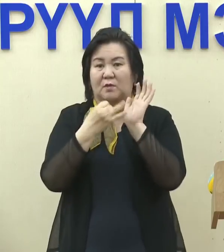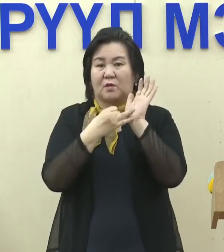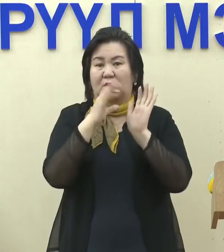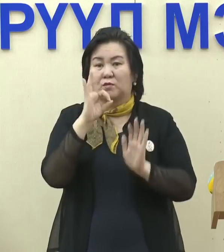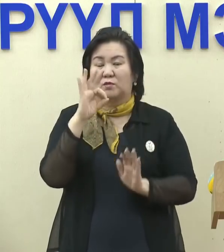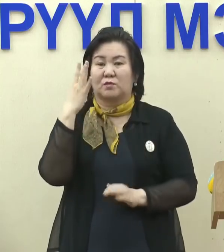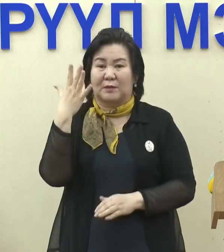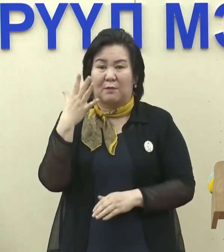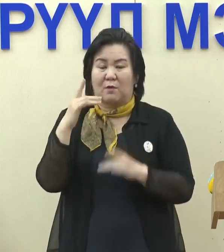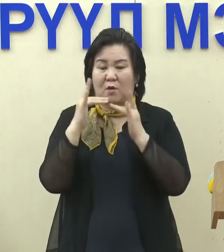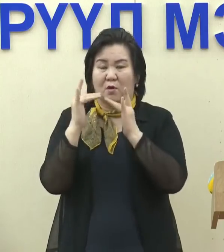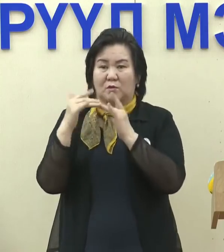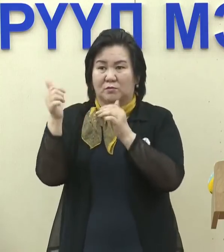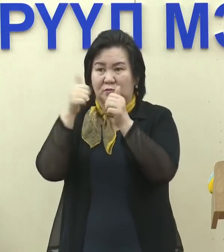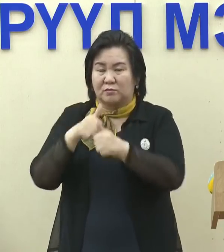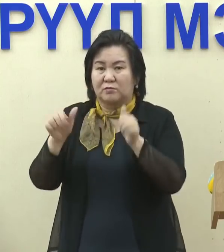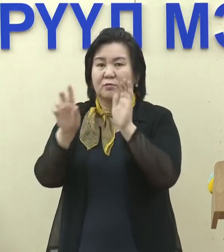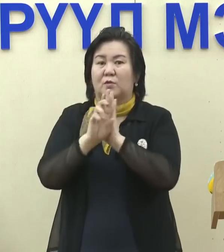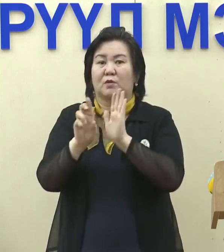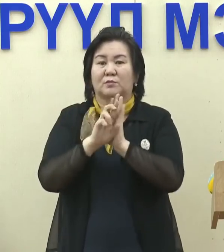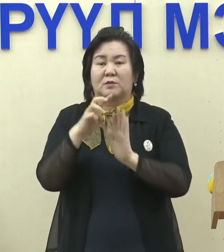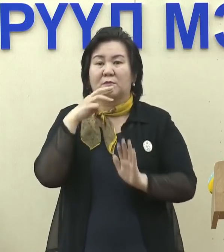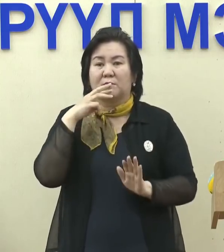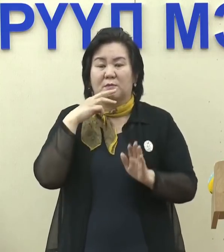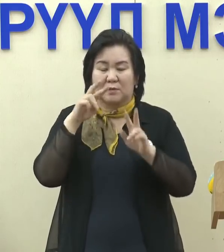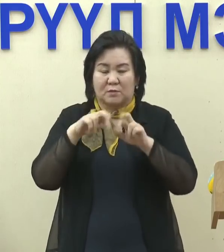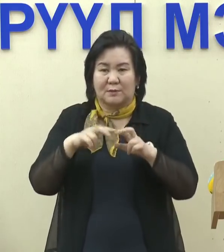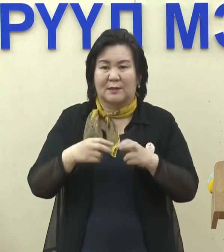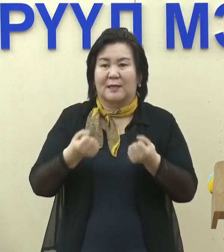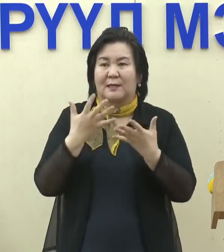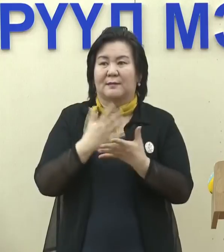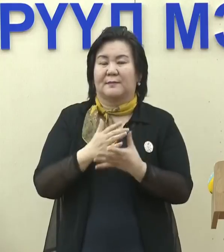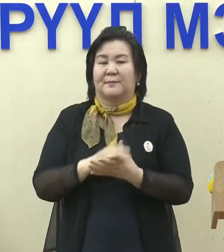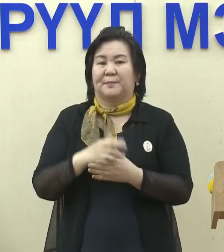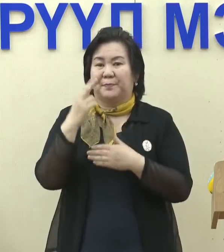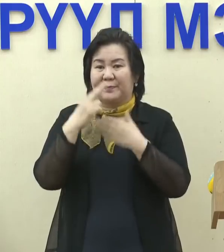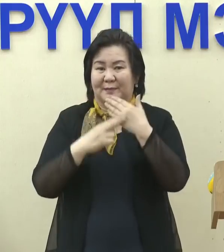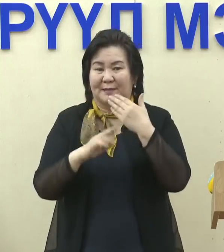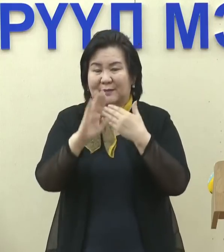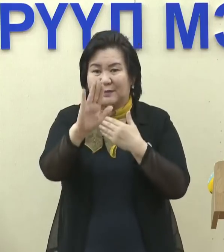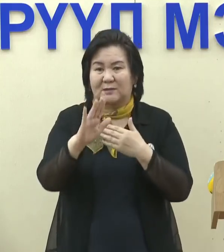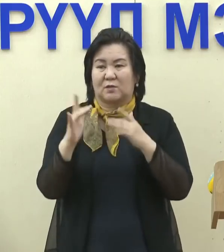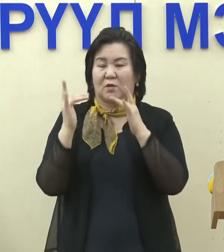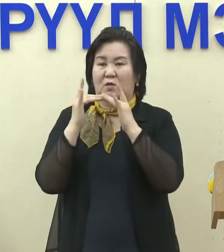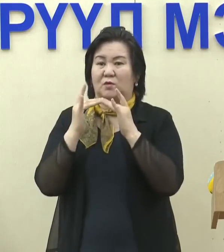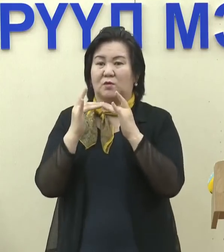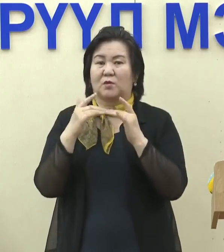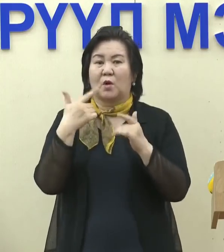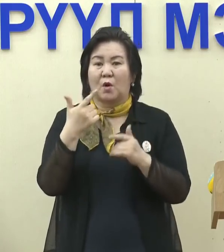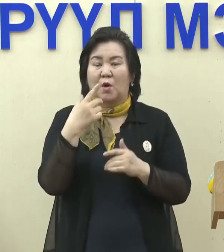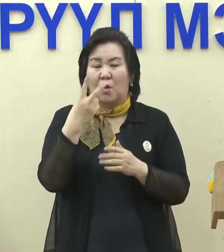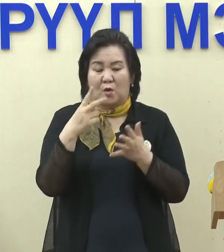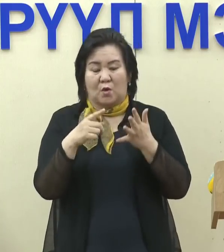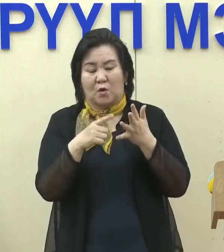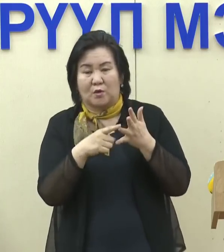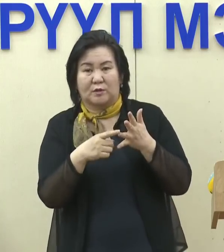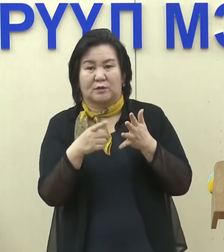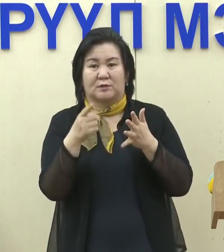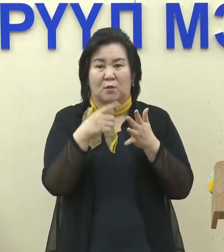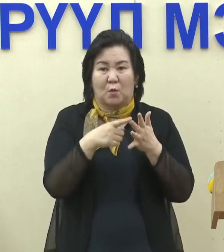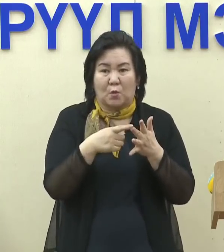бол чөлөөлөх бүрэн боломжтой гэсэн ийм судалгааг бол гаргаж байгаа. Нийслэл бол цаашдаа энэ оруудаа 2 дахь шат, 3 дахь шат, 4 дахь шат